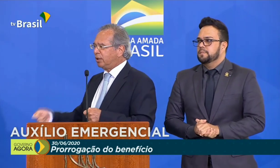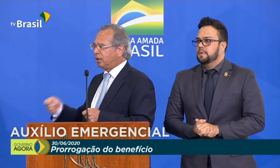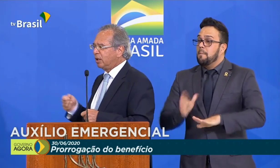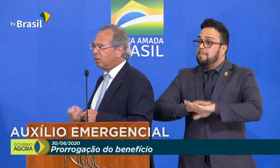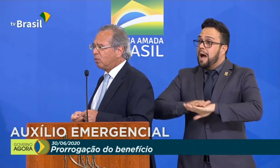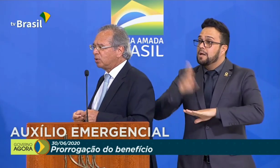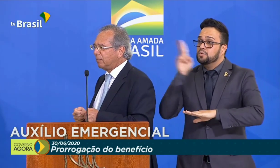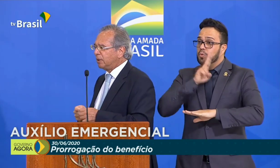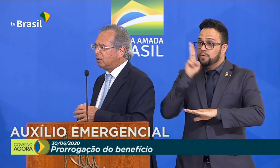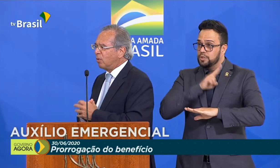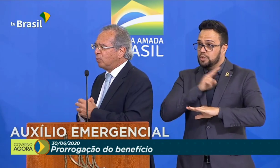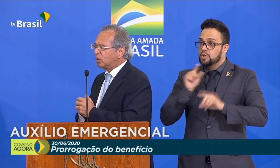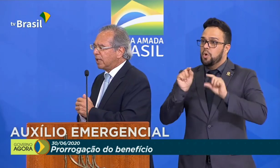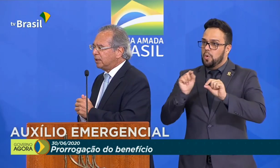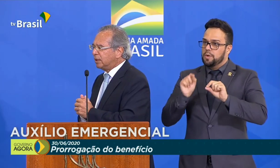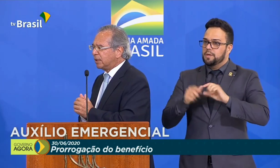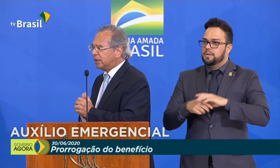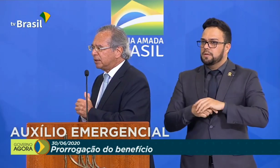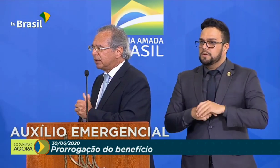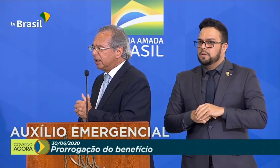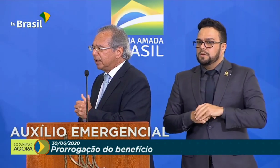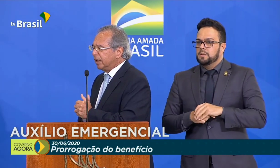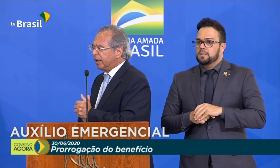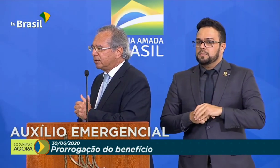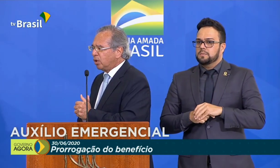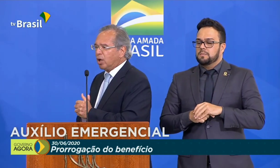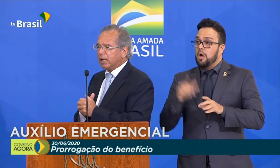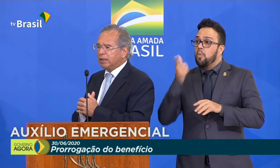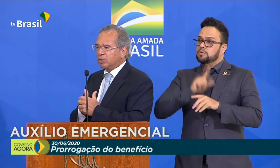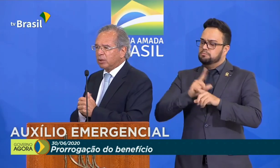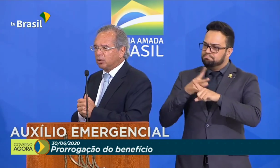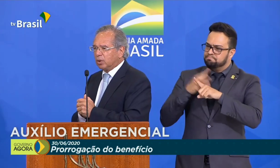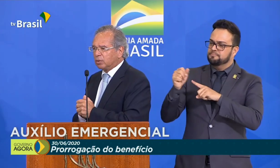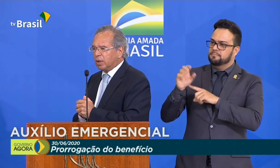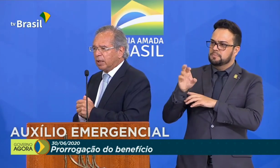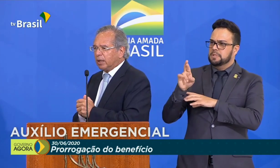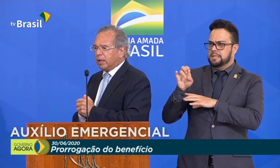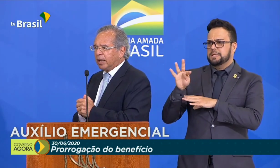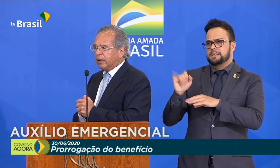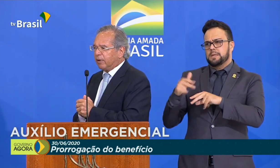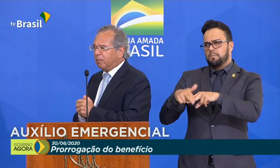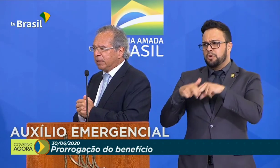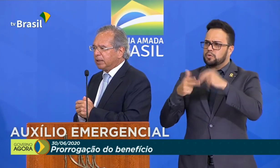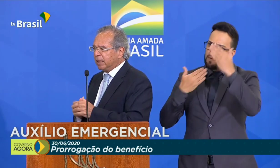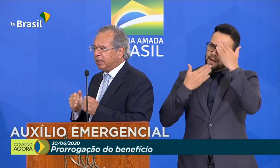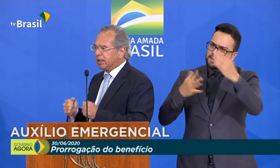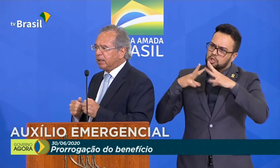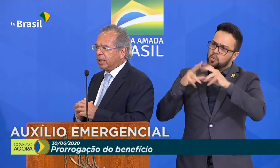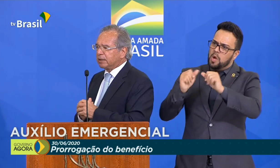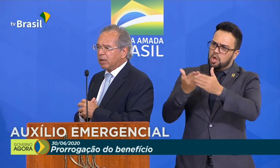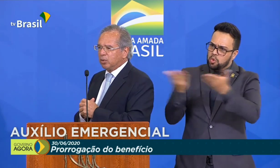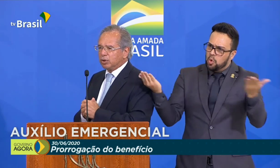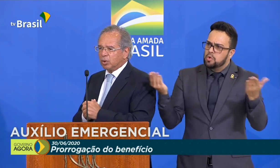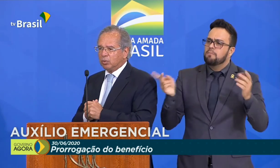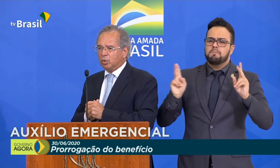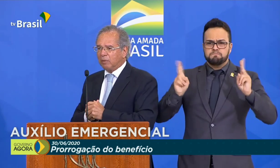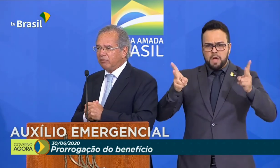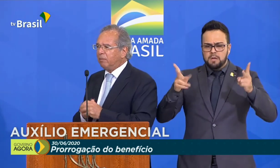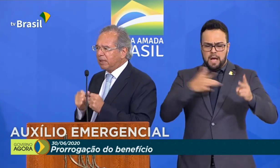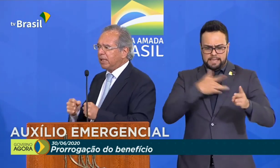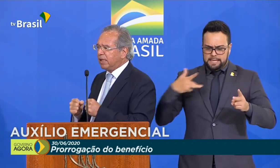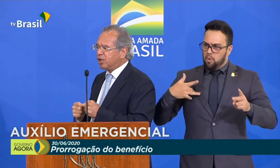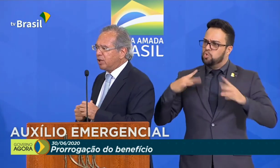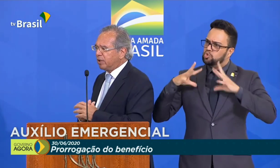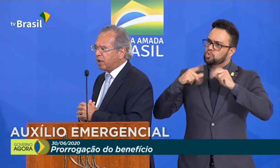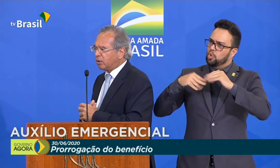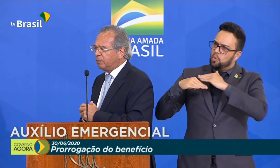urgente ainda, como saída da crise. Então eu agradeço a todos, vamos manter a saúde de todo mundo, mas